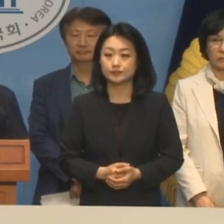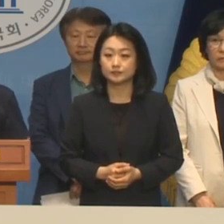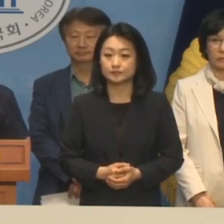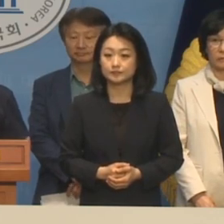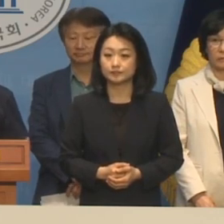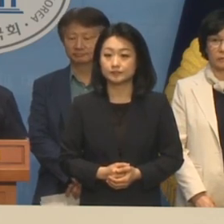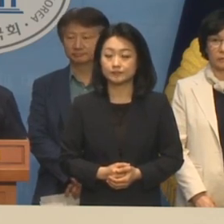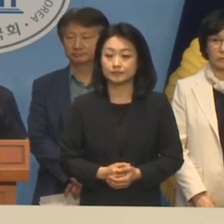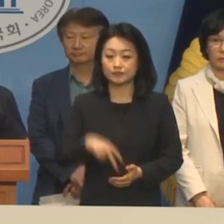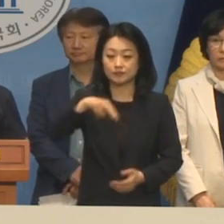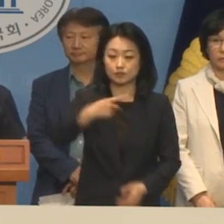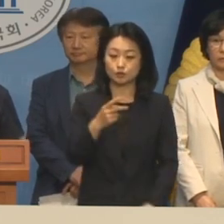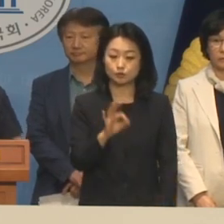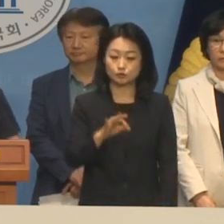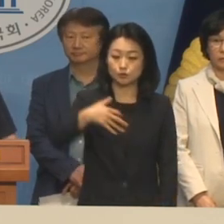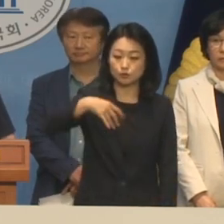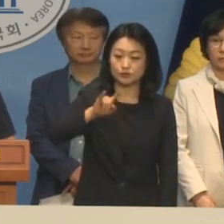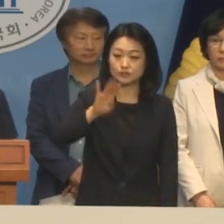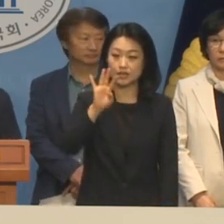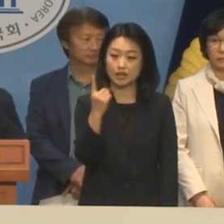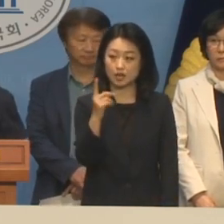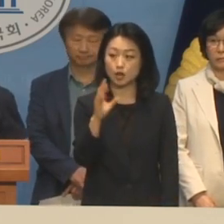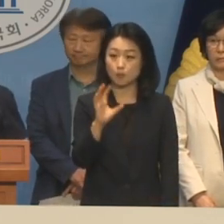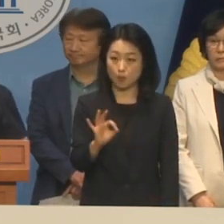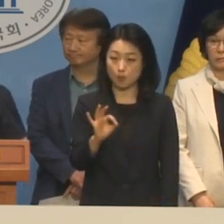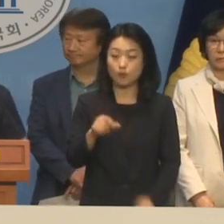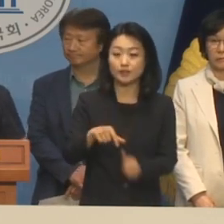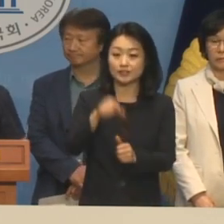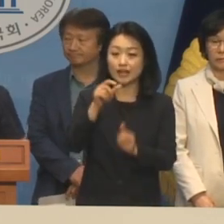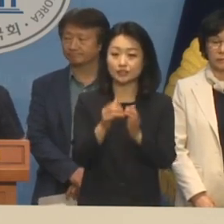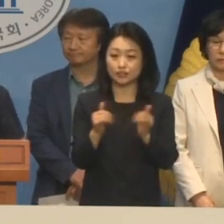더불어민주당 송재봉 당선인 오셨습니다.